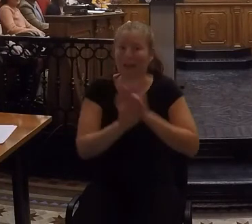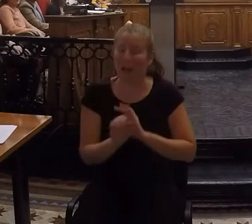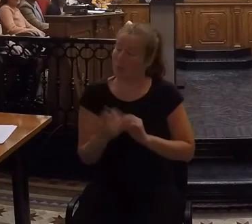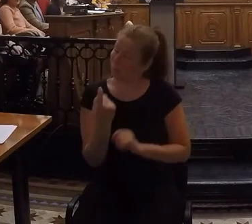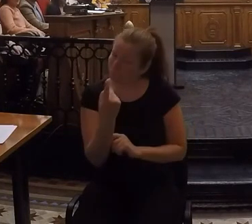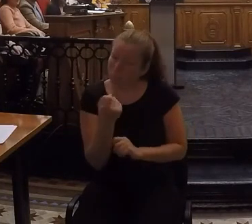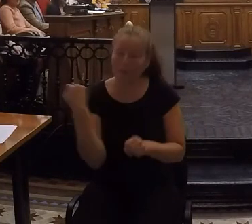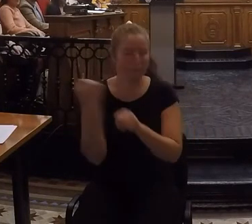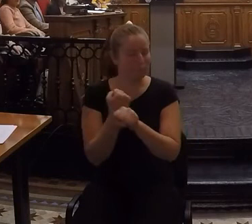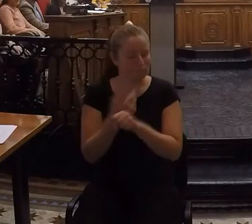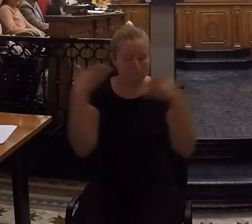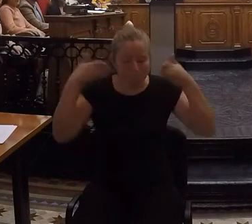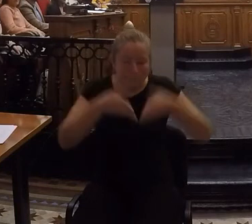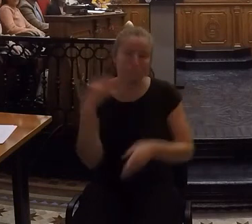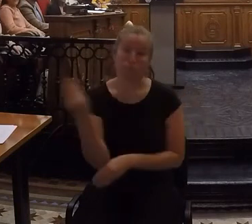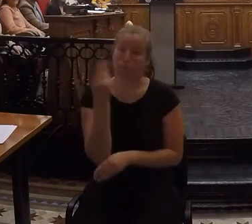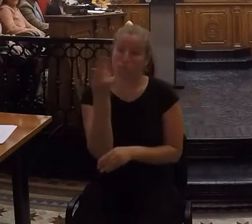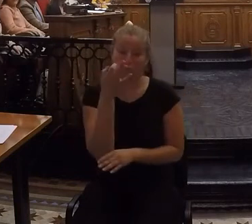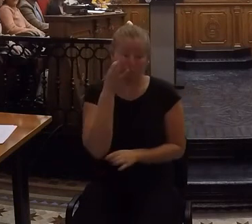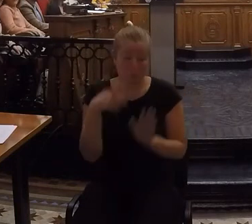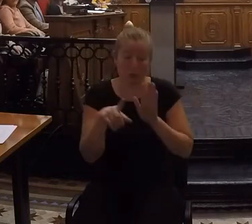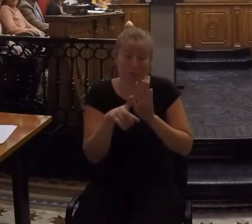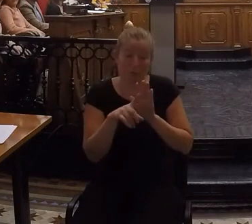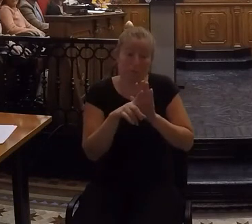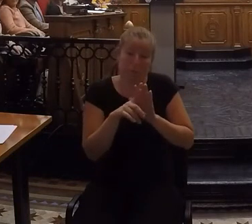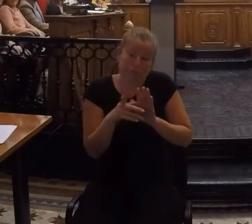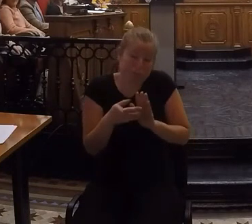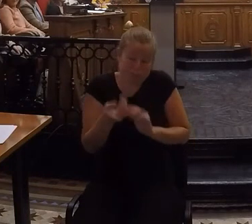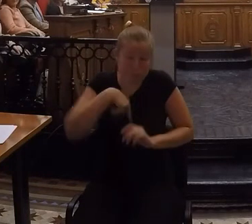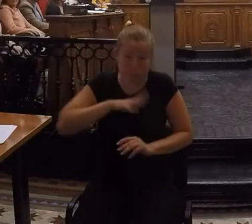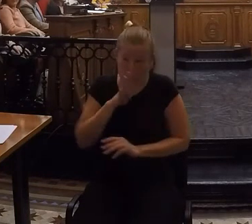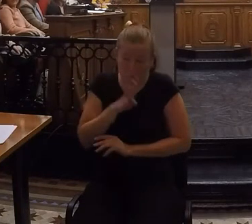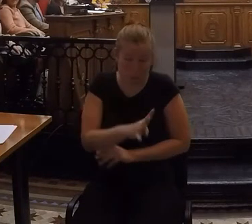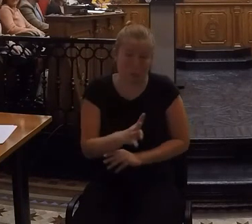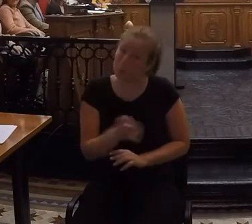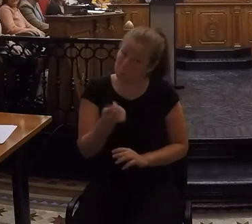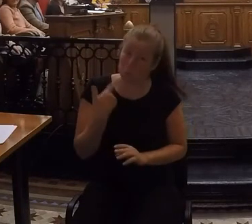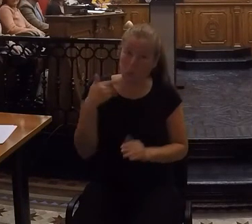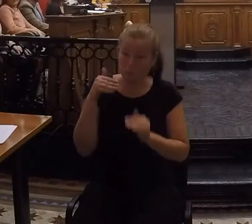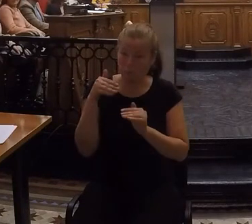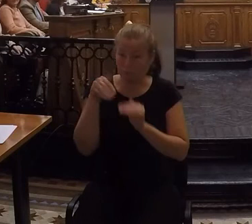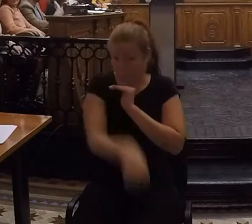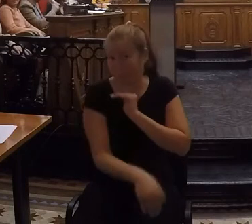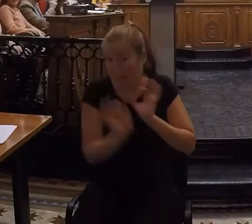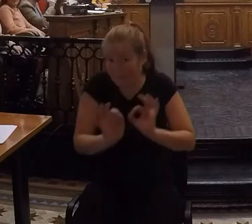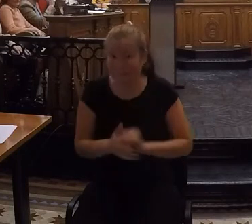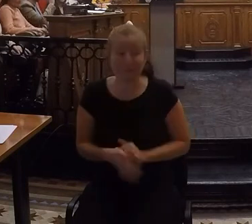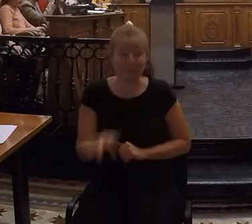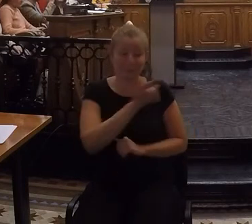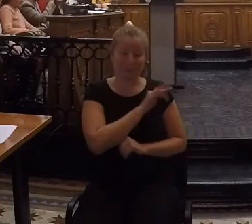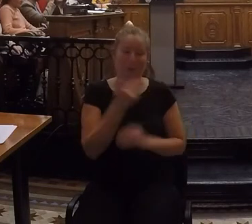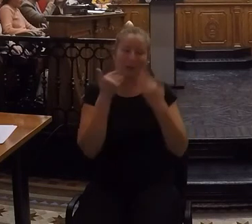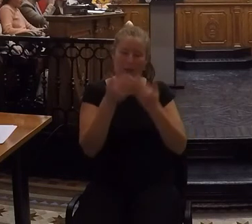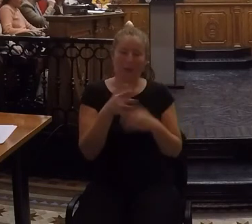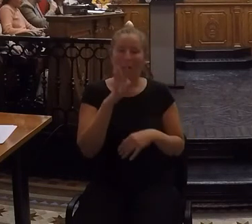legislatura se está acercando ya 2 años y poquito a poquito han hecho ustedes. Muchas gracias. Muchas gracias, señor Granero. Señora